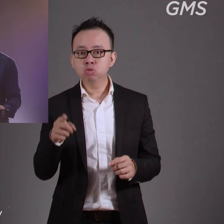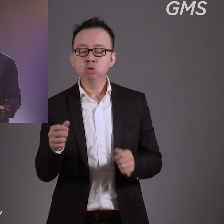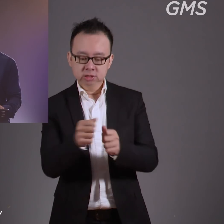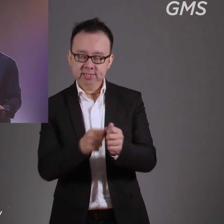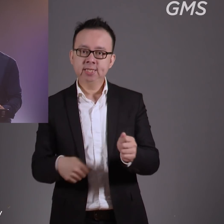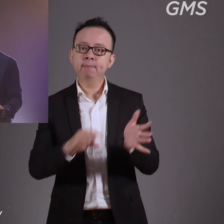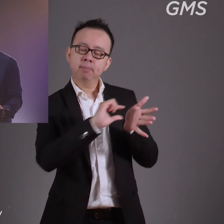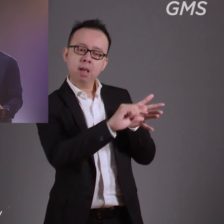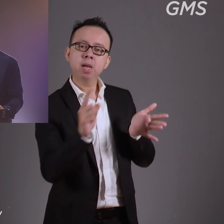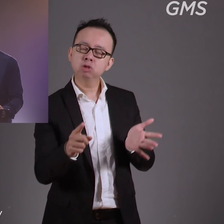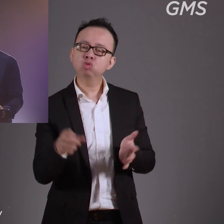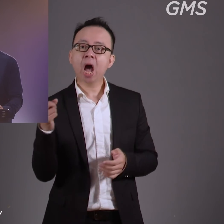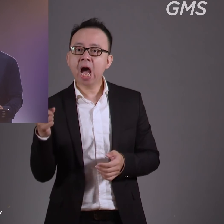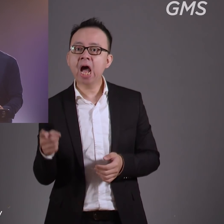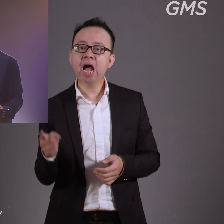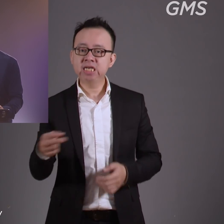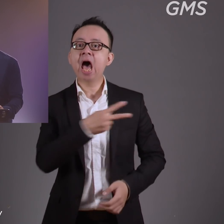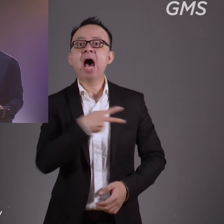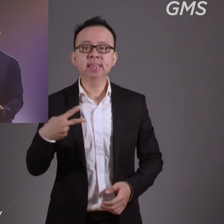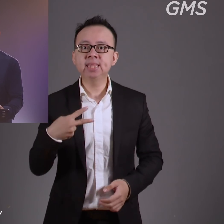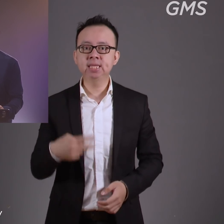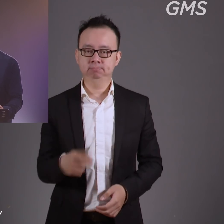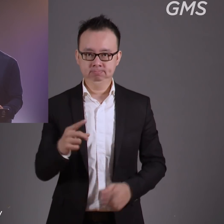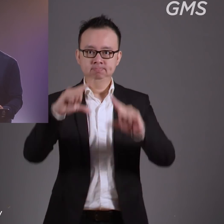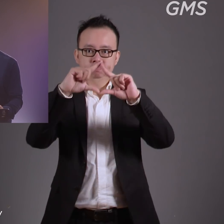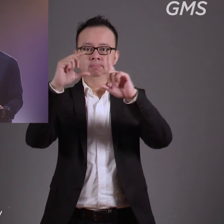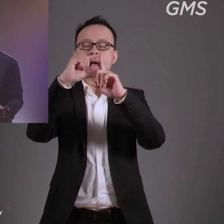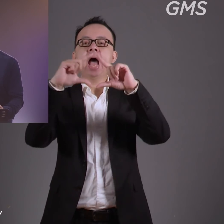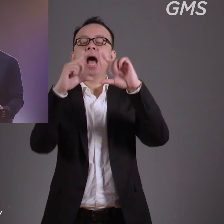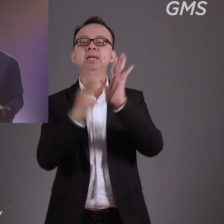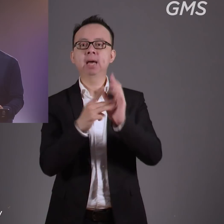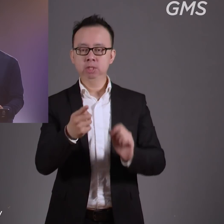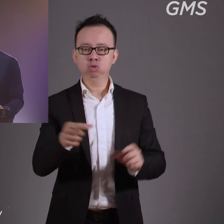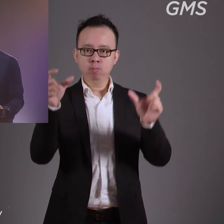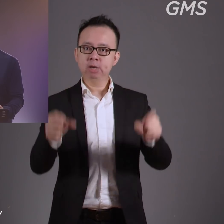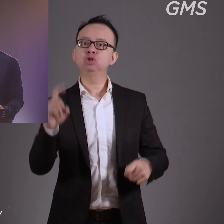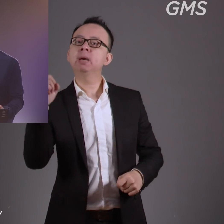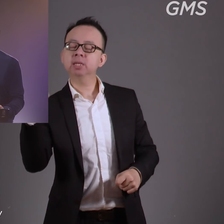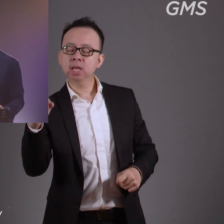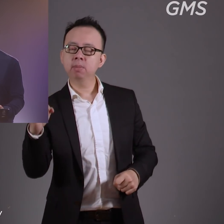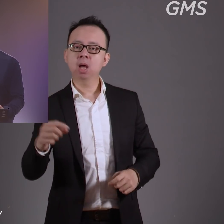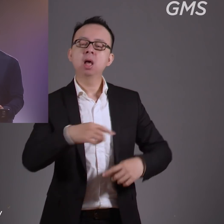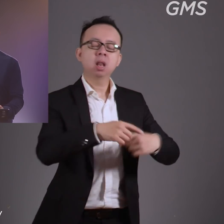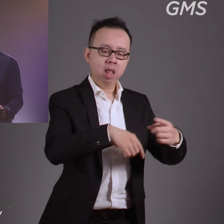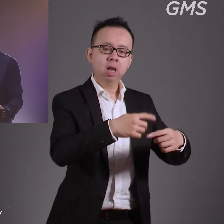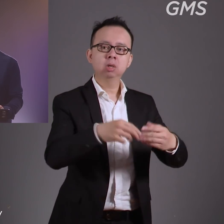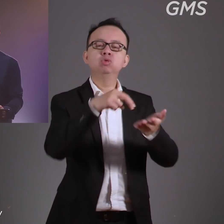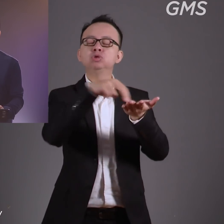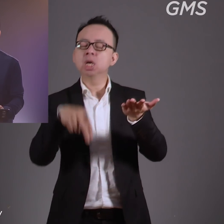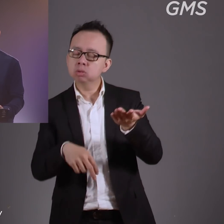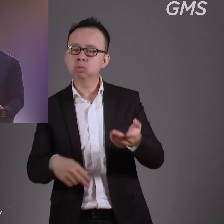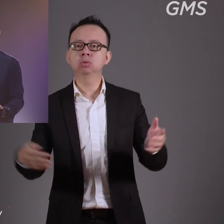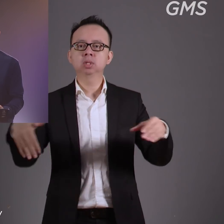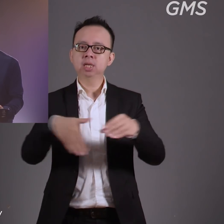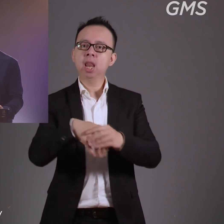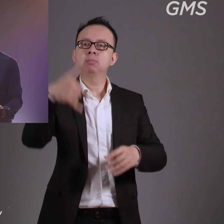setiap nama ini berarti. Tentunya kita tahu Adam adalah manusia pertama, lalu dia jatuh dalam dosa. Keluarganya kena